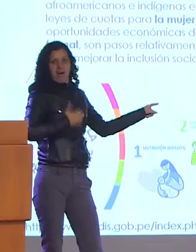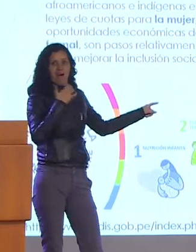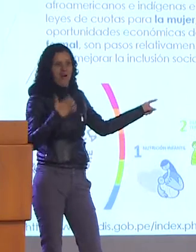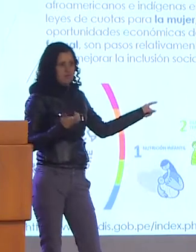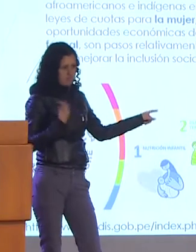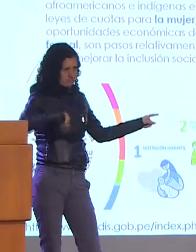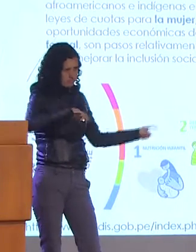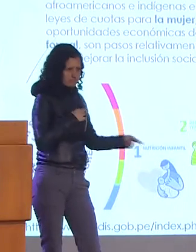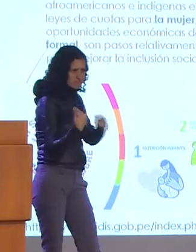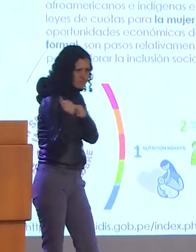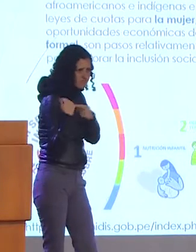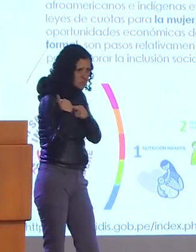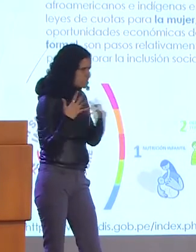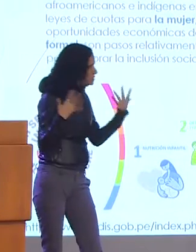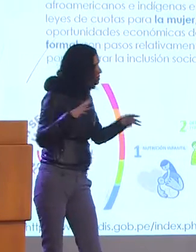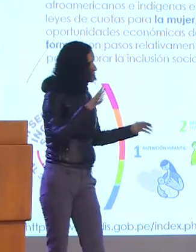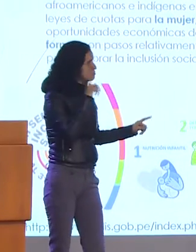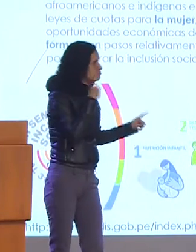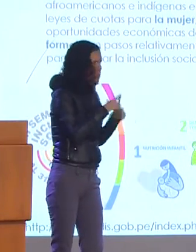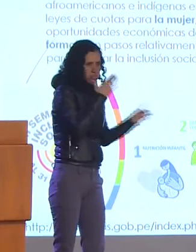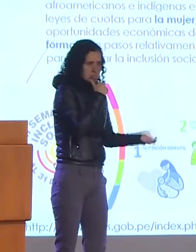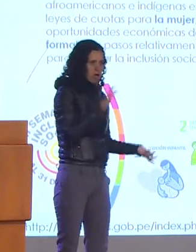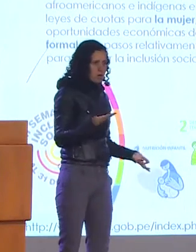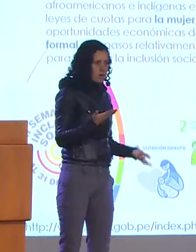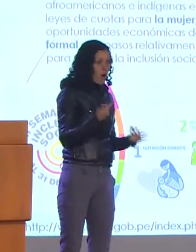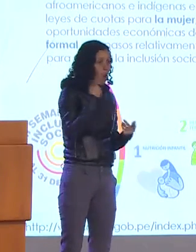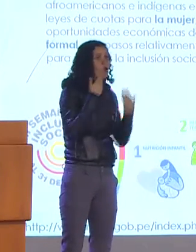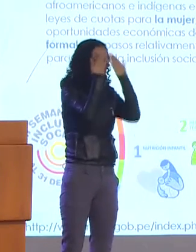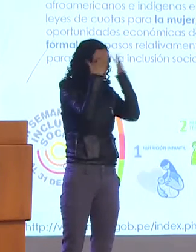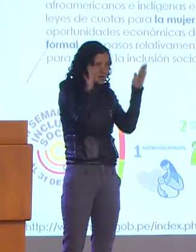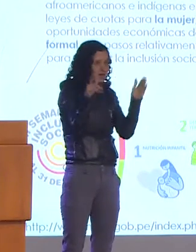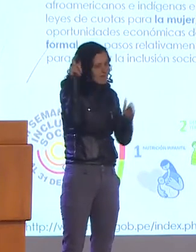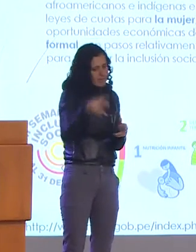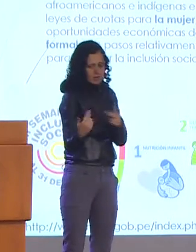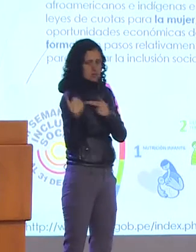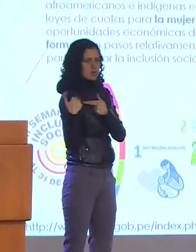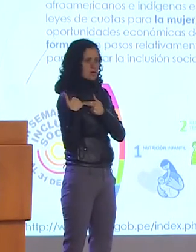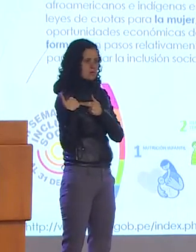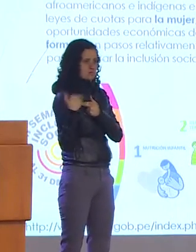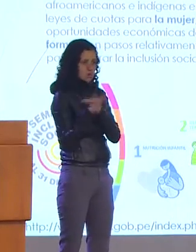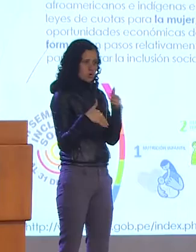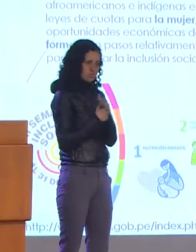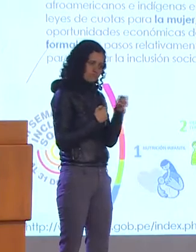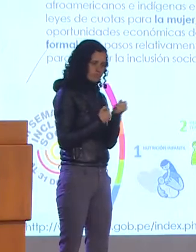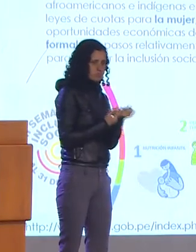asumiendo responsabilidades. Y la democracia funciona así.